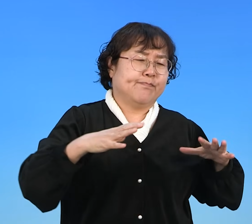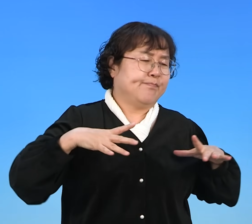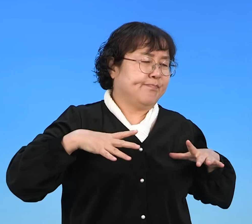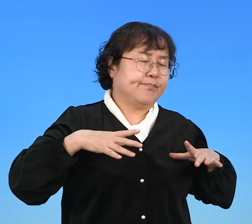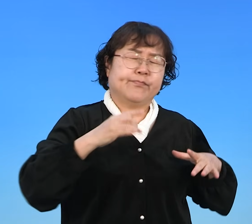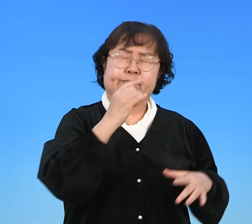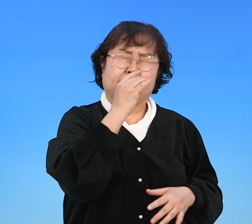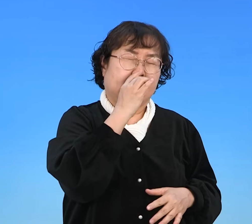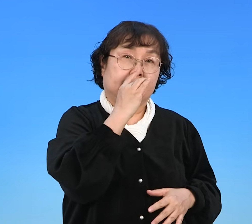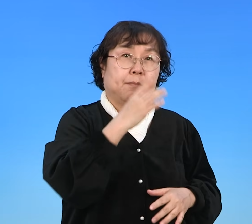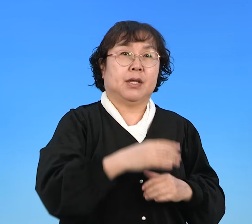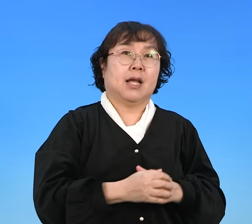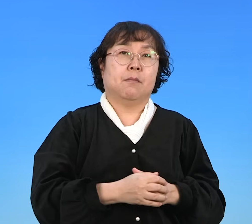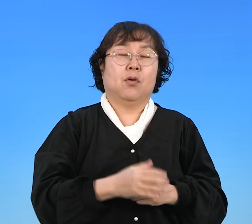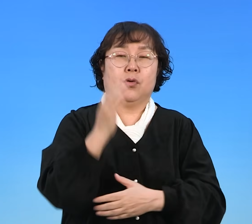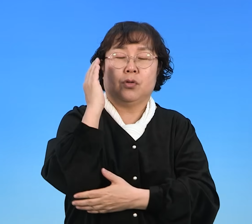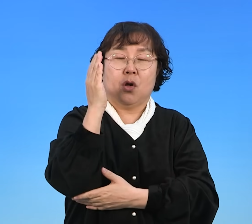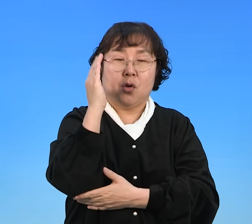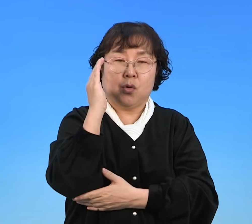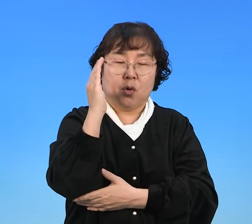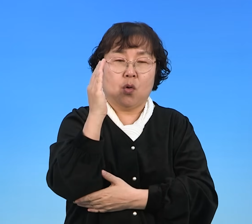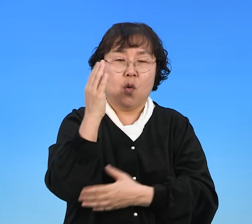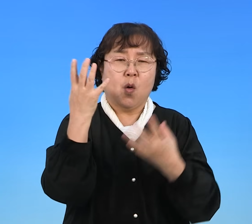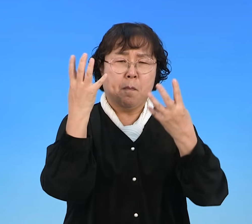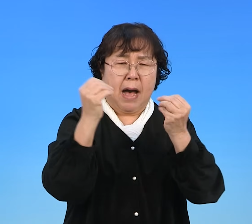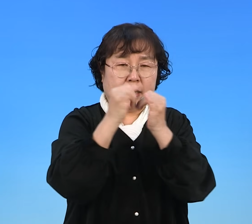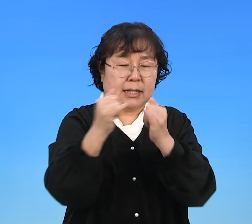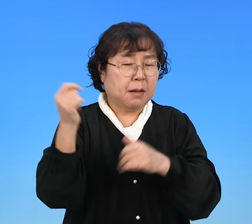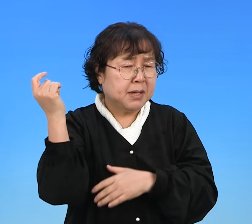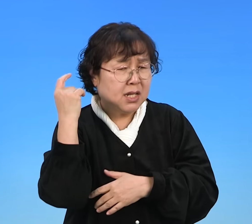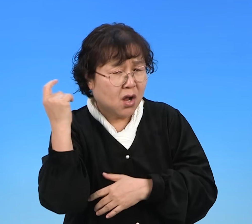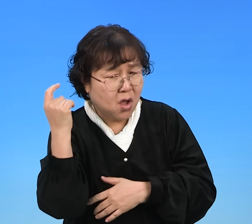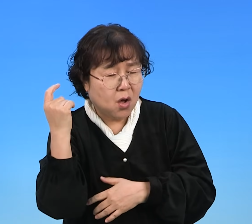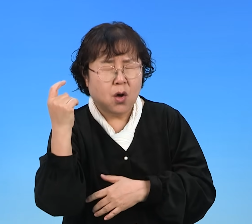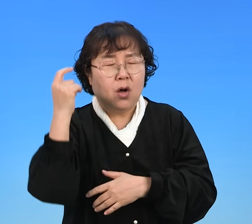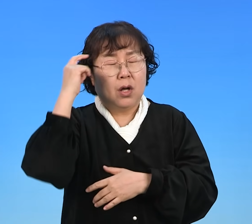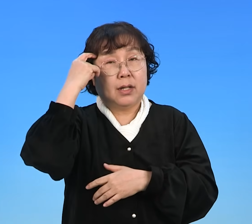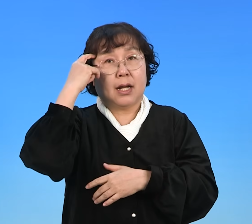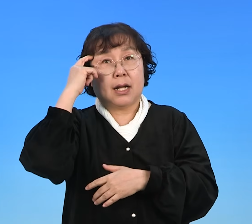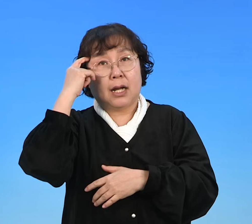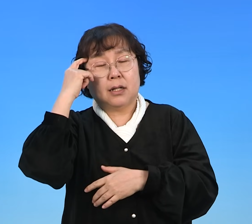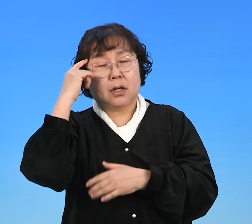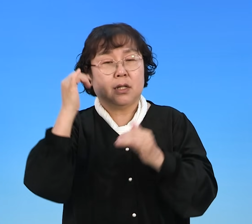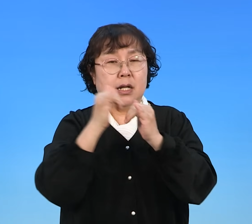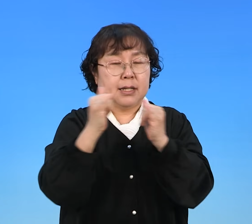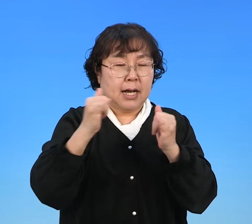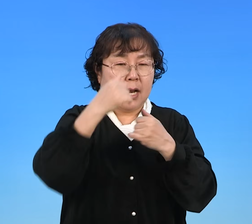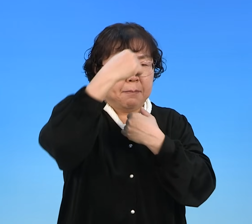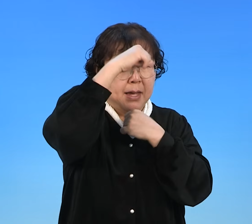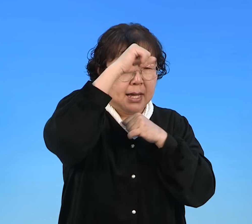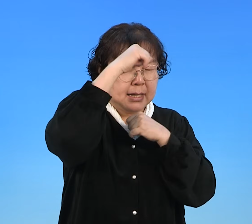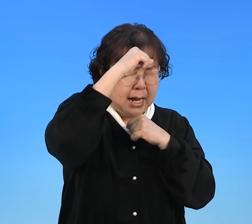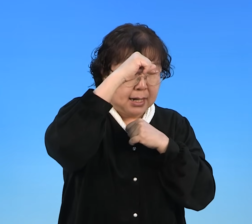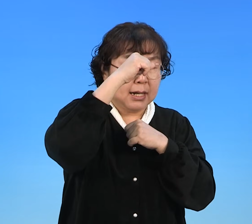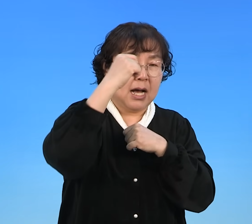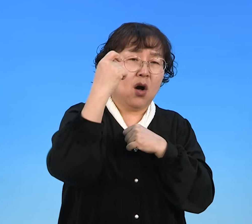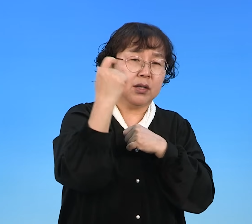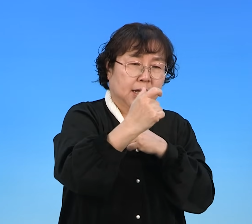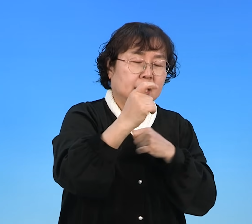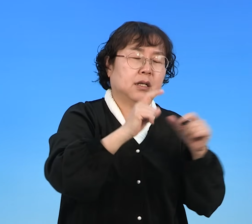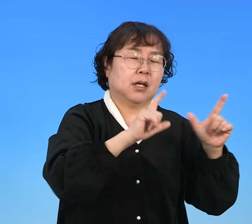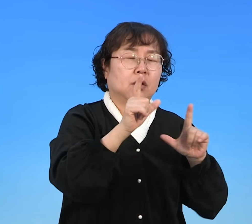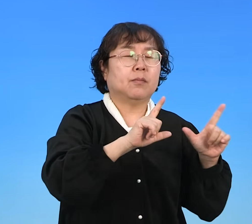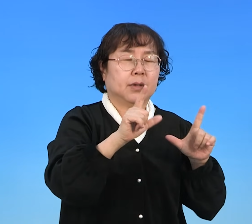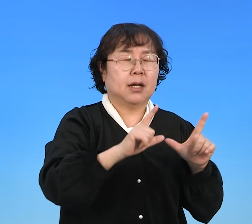거예요. 뭐 설교 조회수가 좀 많아요, 이걸 자꾸 의식하는 건 이거는 사람의 다리가 억세다고 하는